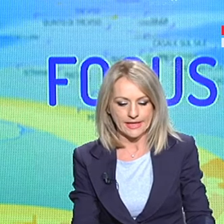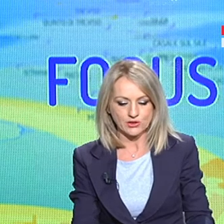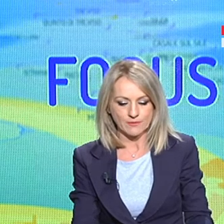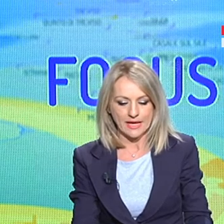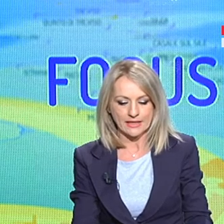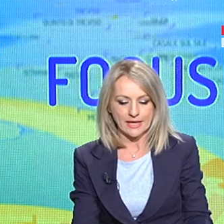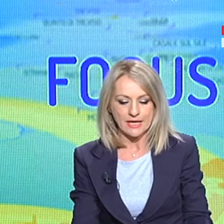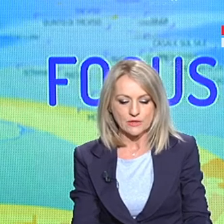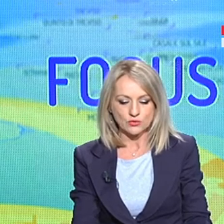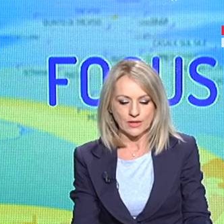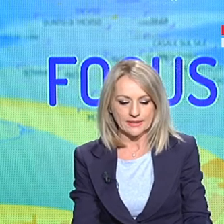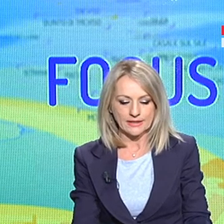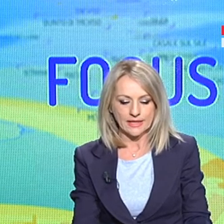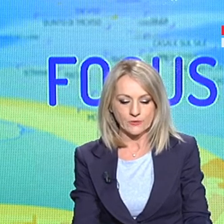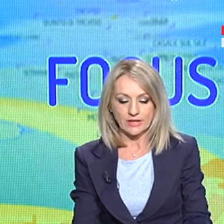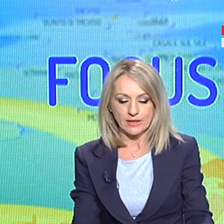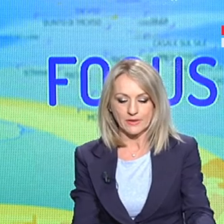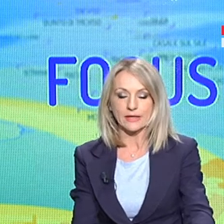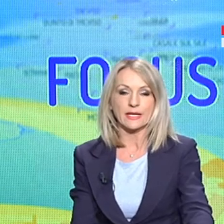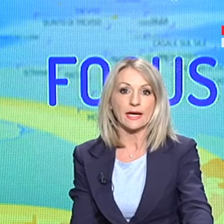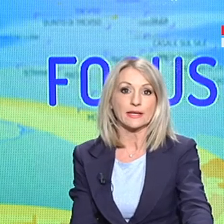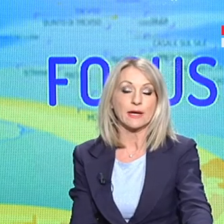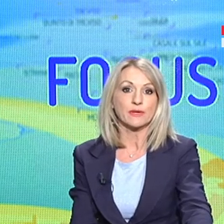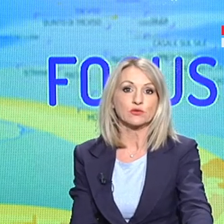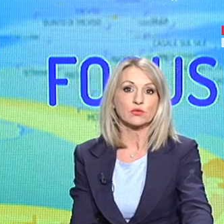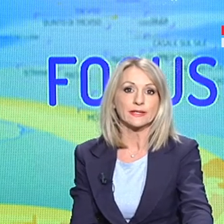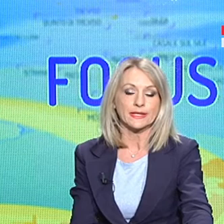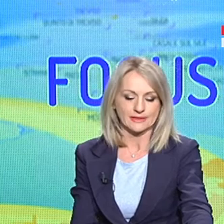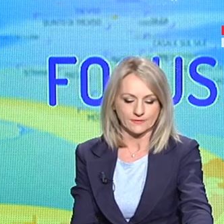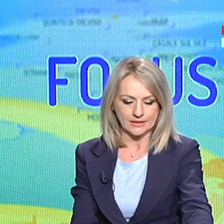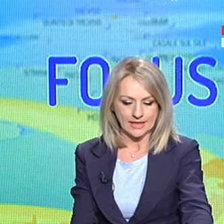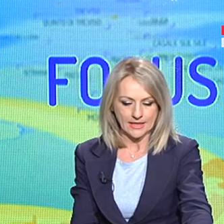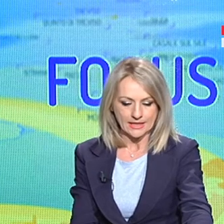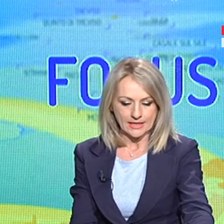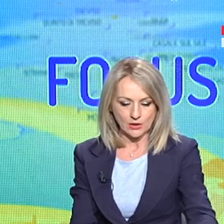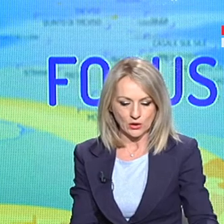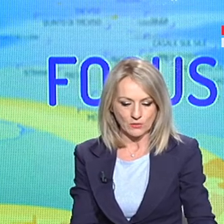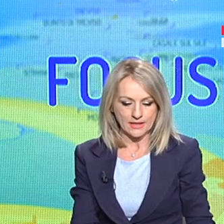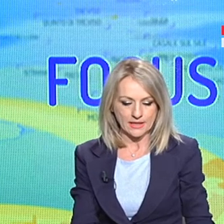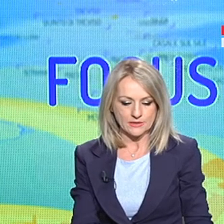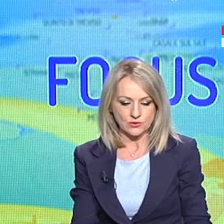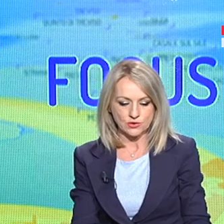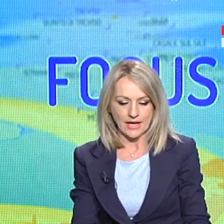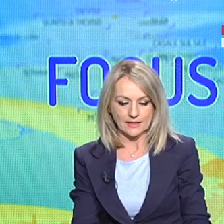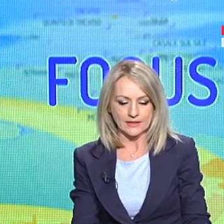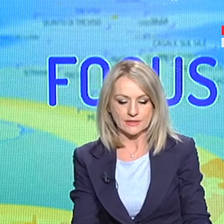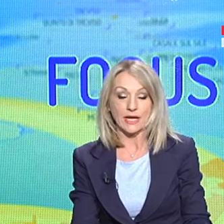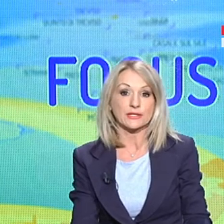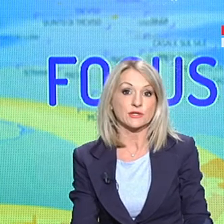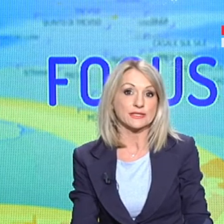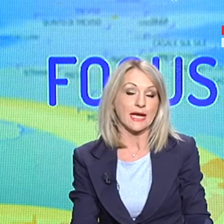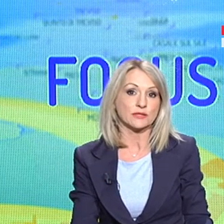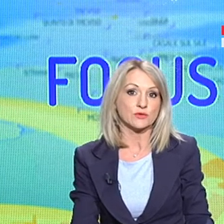decreti legge ma anche sulle linee guida per la riapertura delle attività economiche e sociali